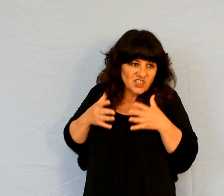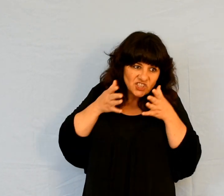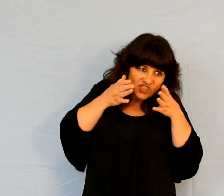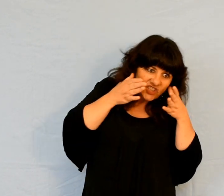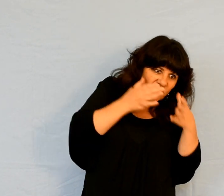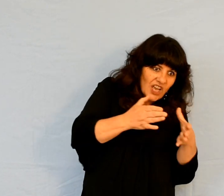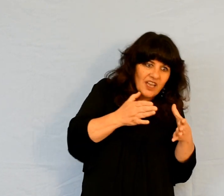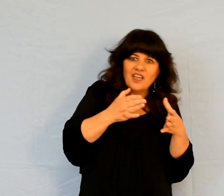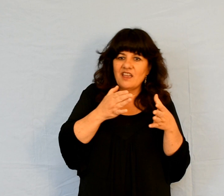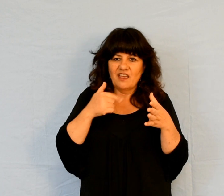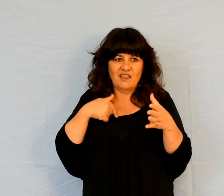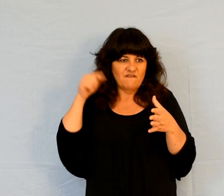devoir vivre selon la chair.